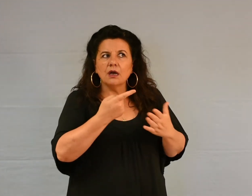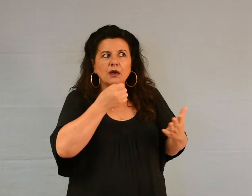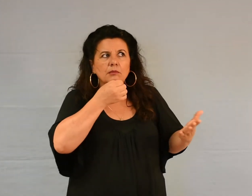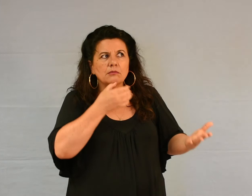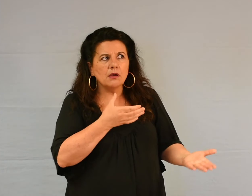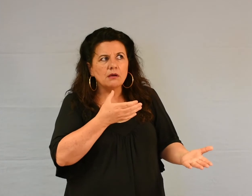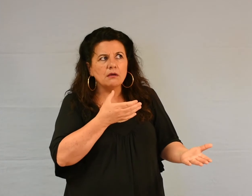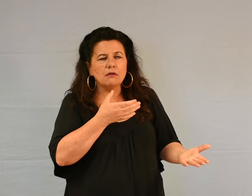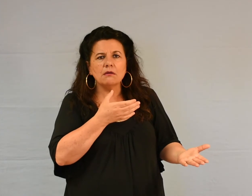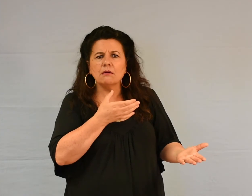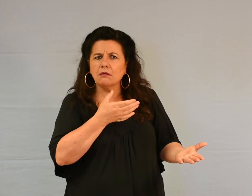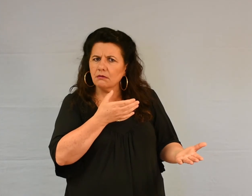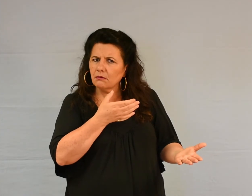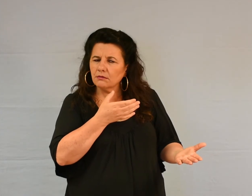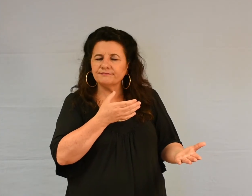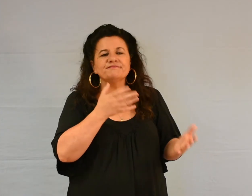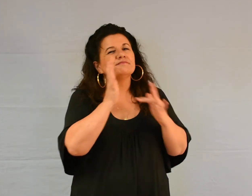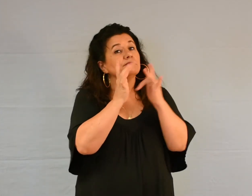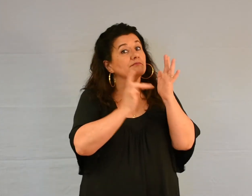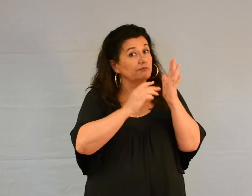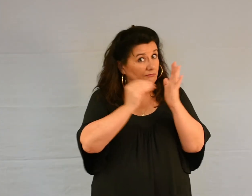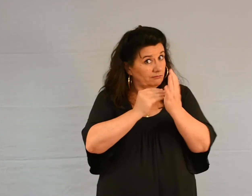Jésus, reprenant la parole, leur dit :